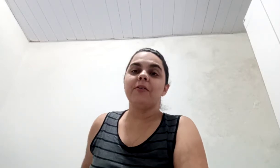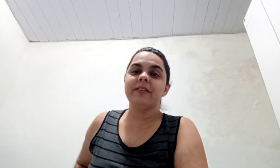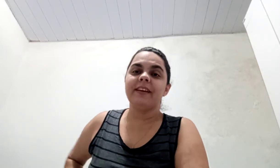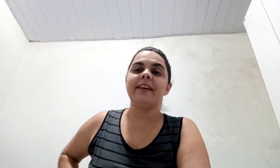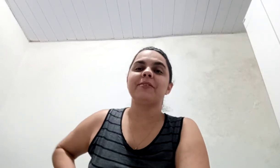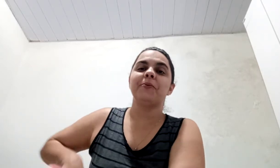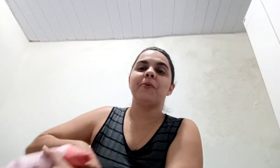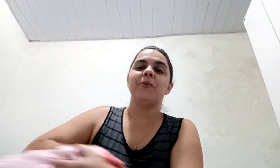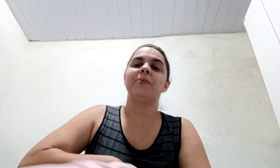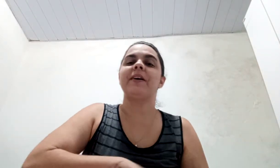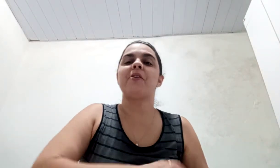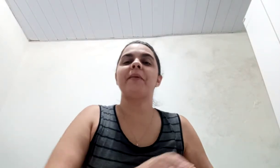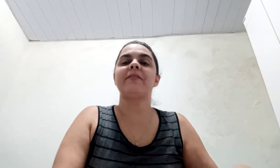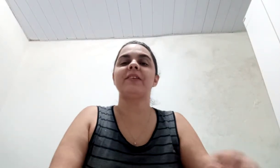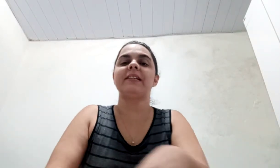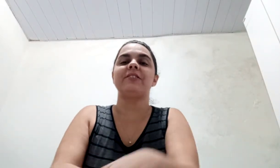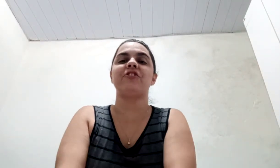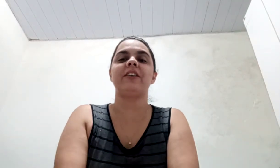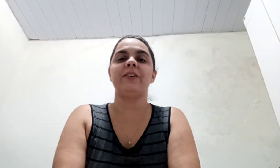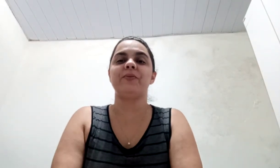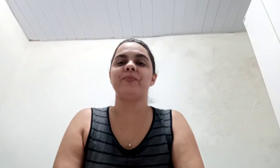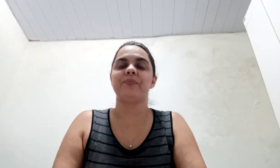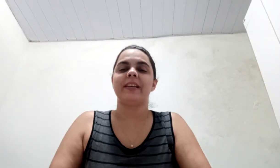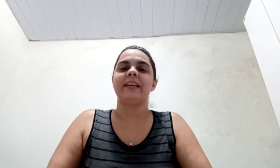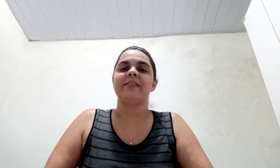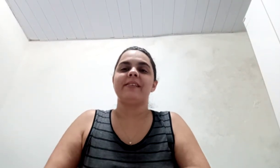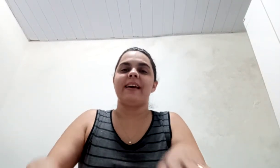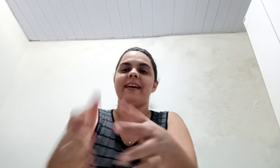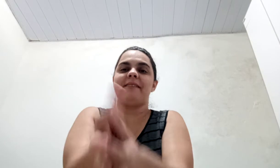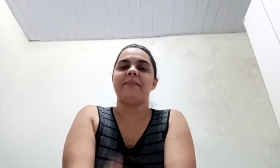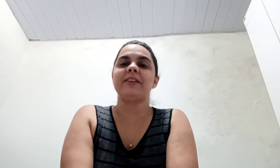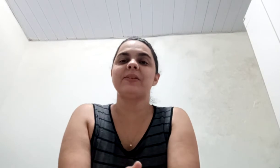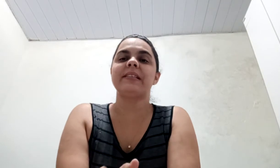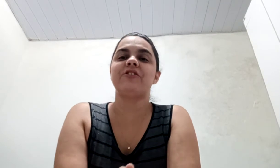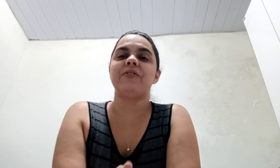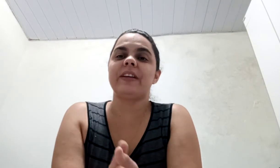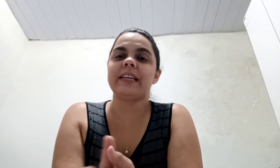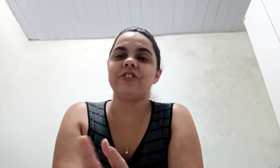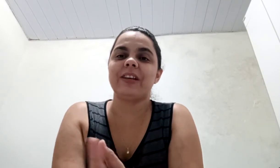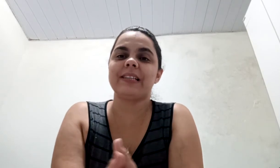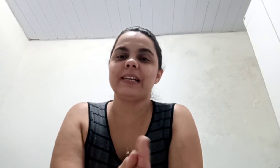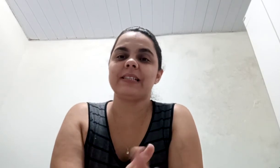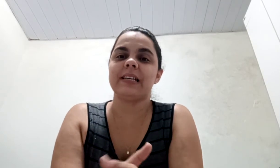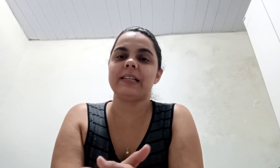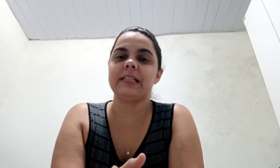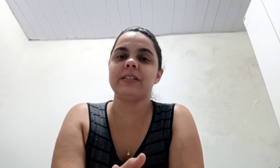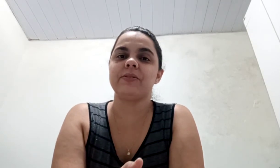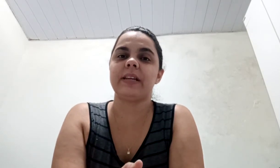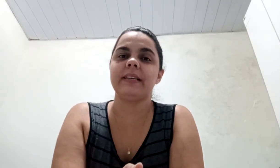Bom dia, turma! Como é que vocês estão? É mais uma sexta-feira que está se encerrando, não é